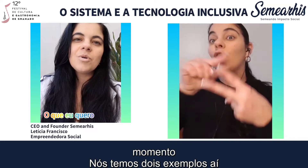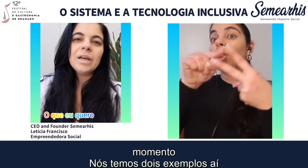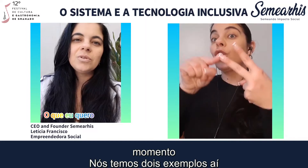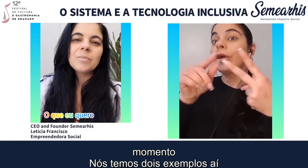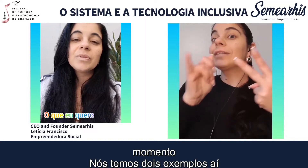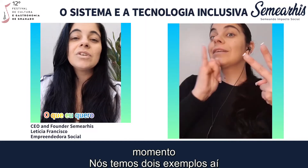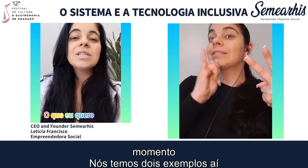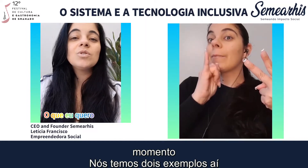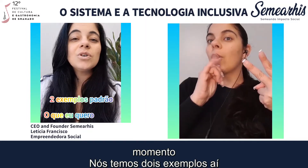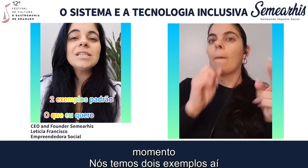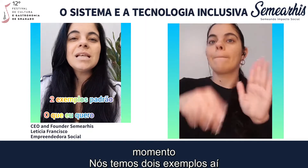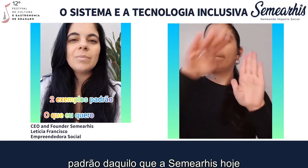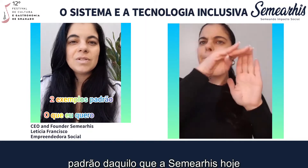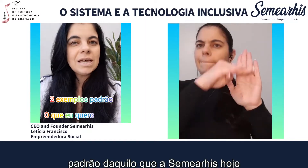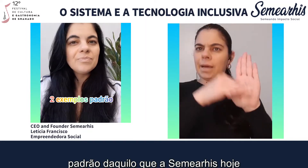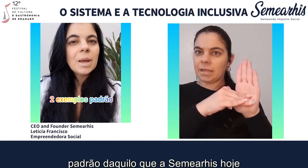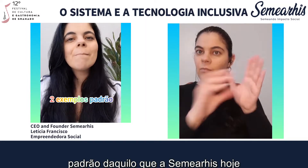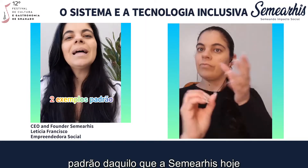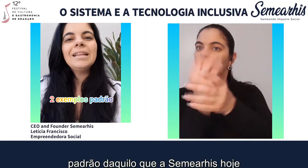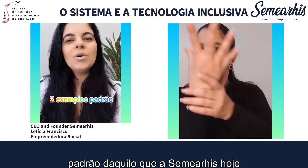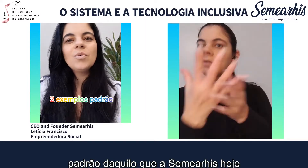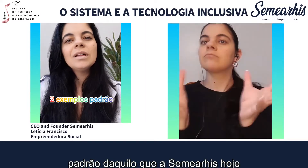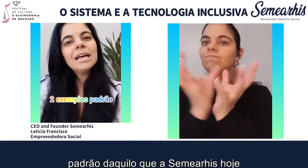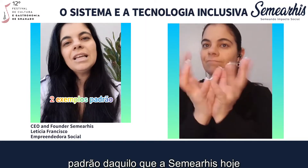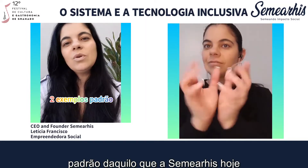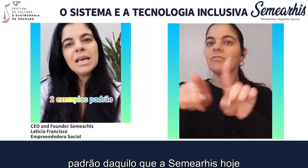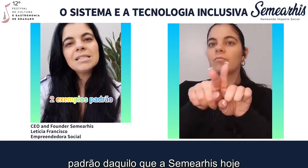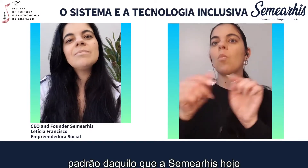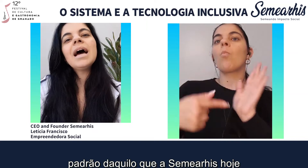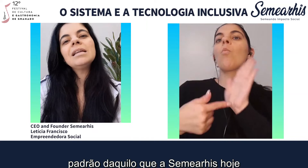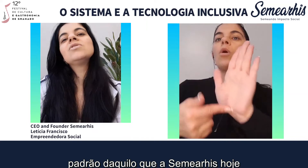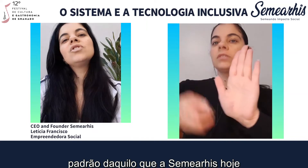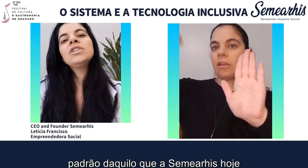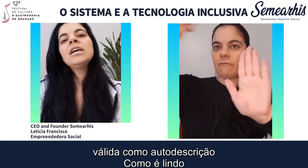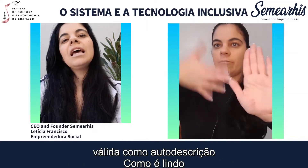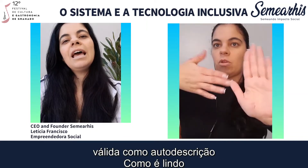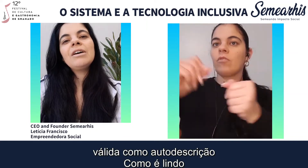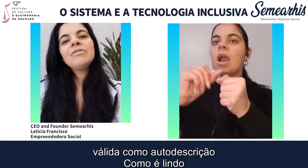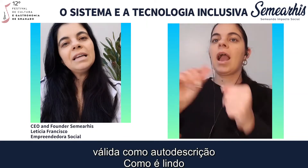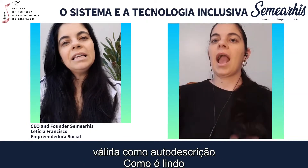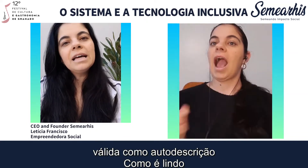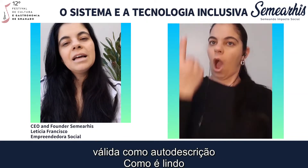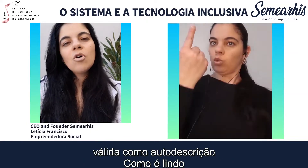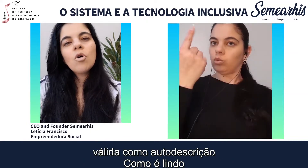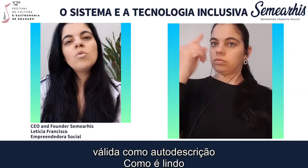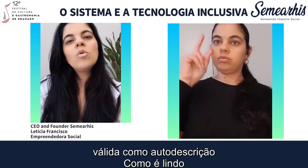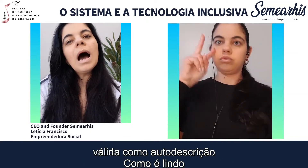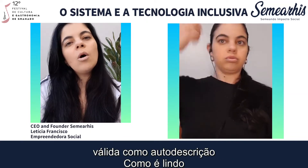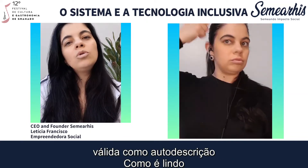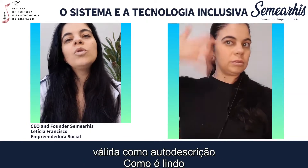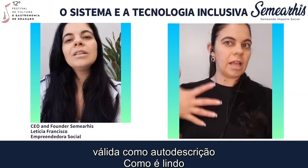nesse momento, nós temos 2 exemplos aí, padrão daquilo que a Semeares hoje valida